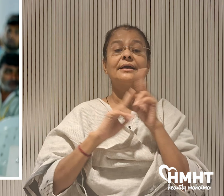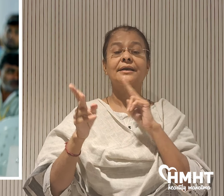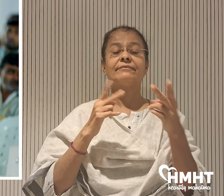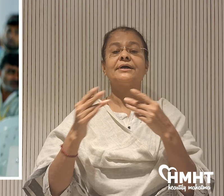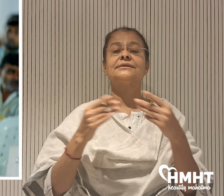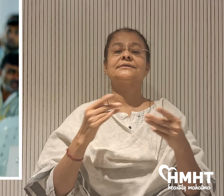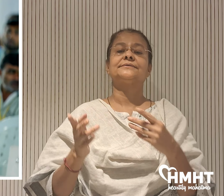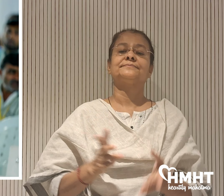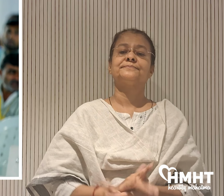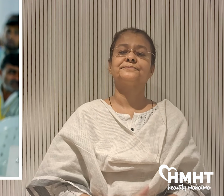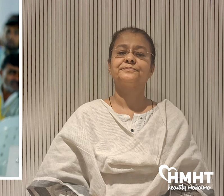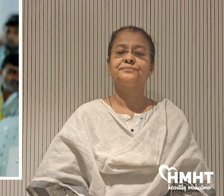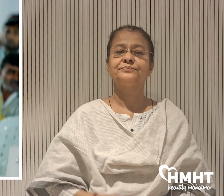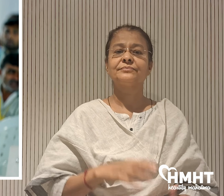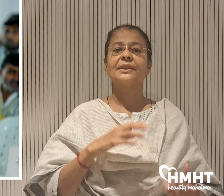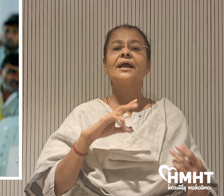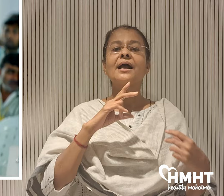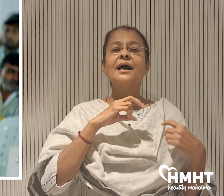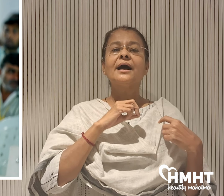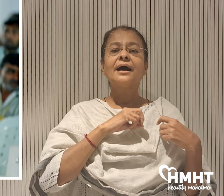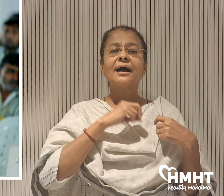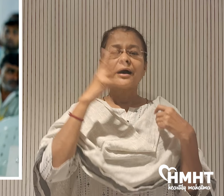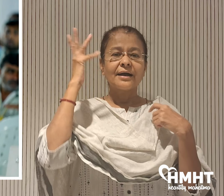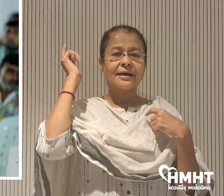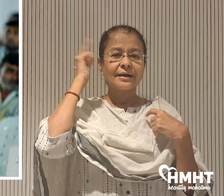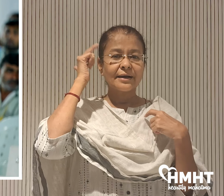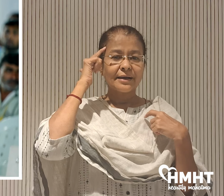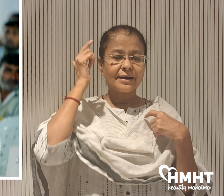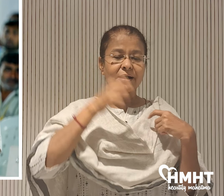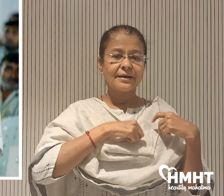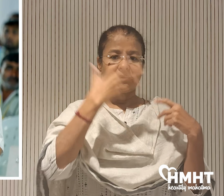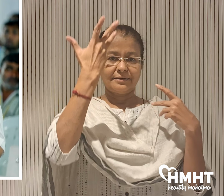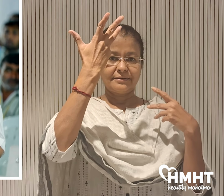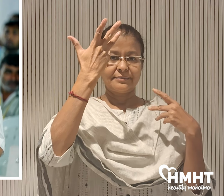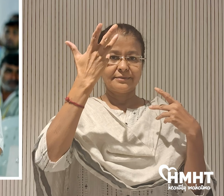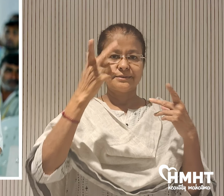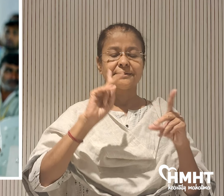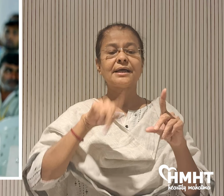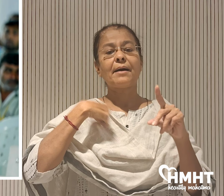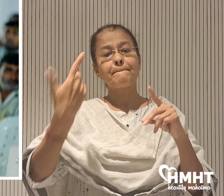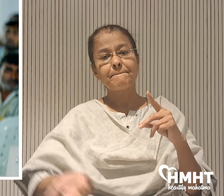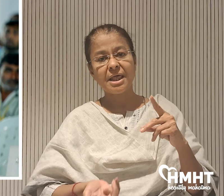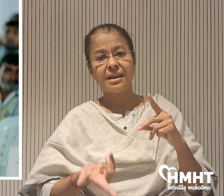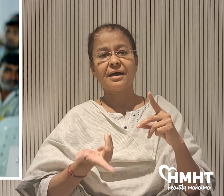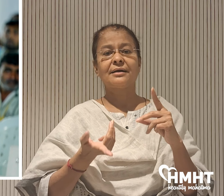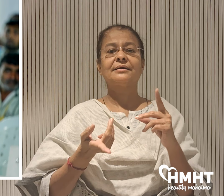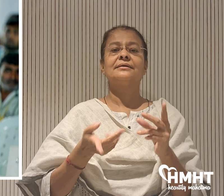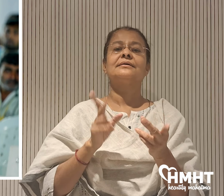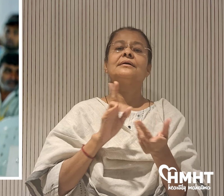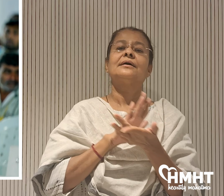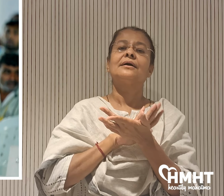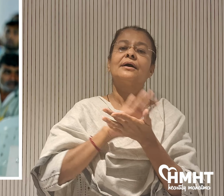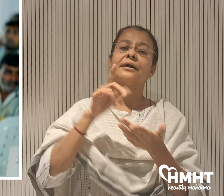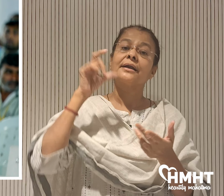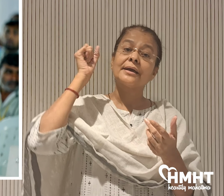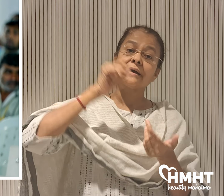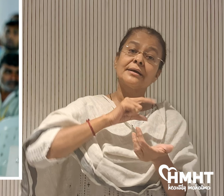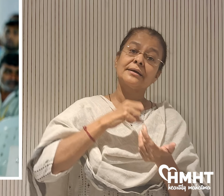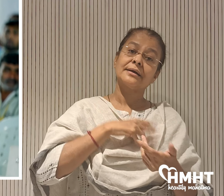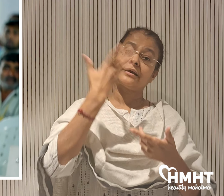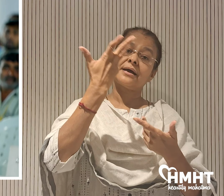જ્ઞાન લીધા પહેલાં અને જ્ઞાન લીધા પછી મારા